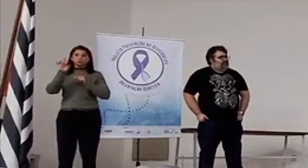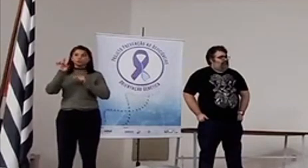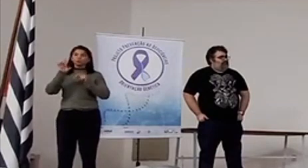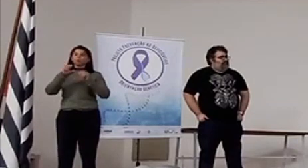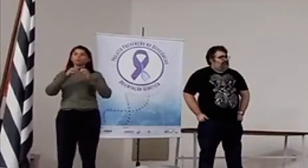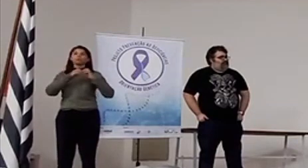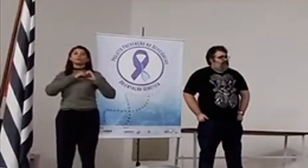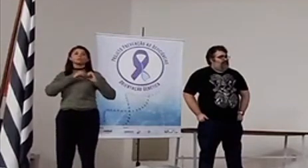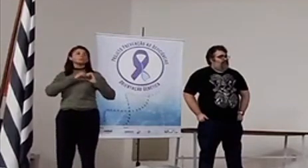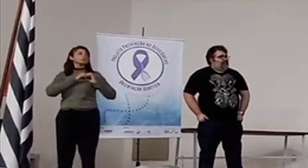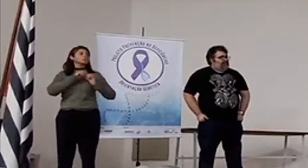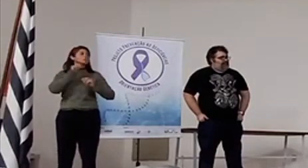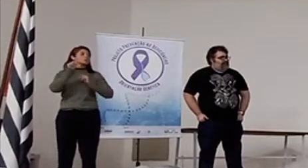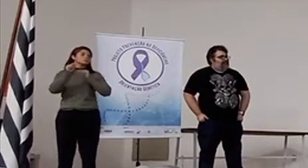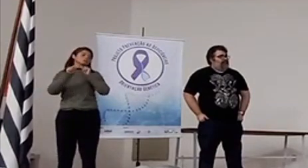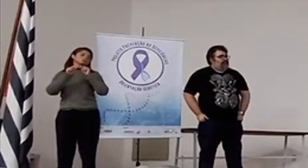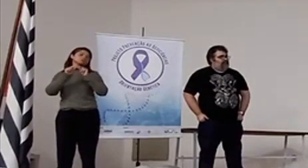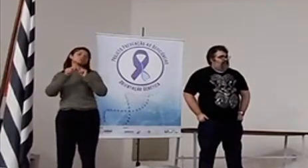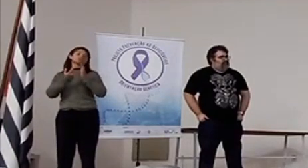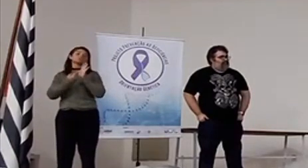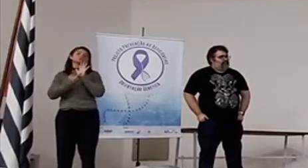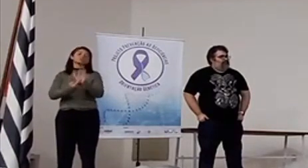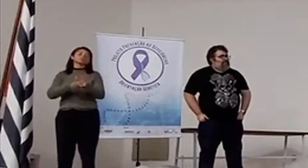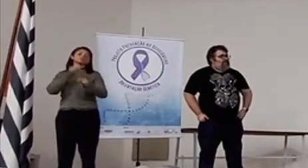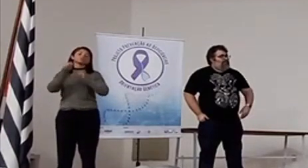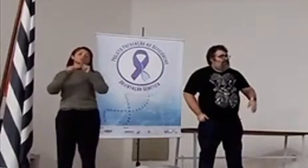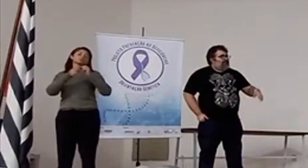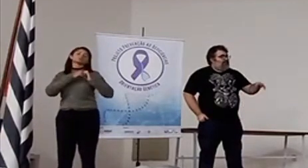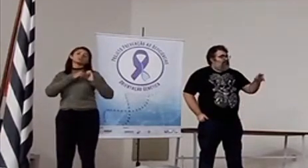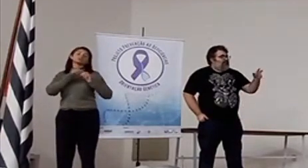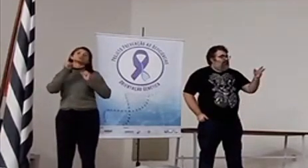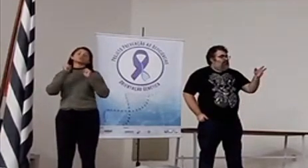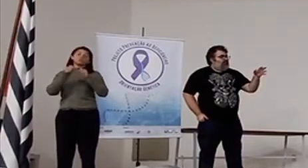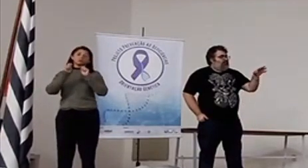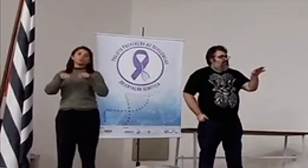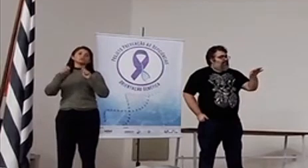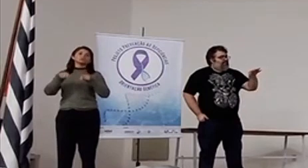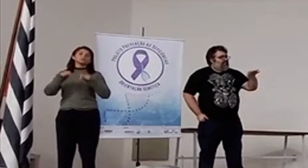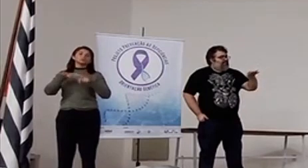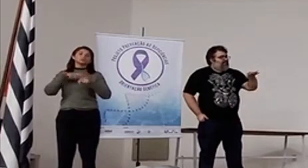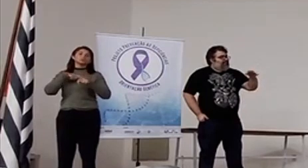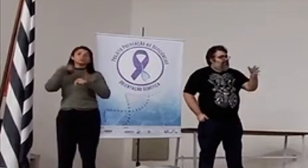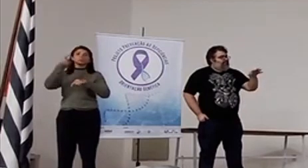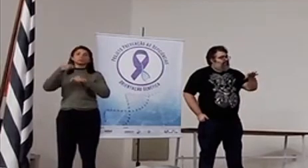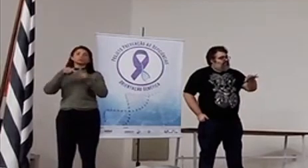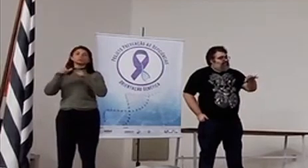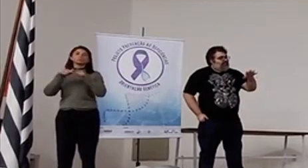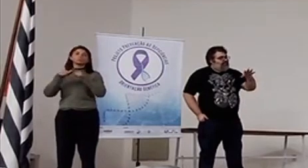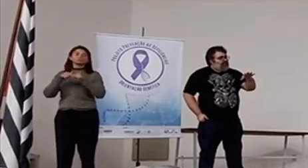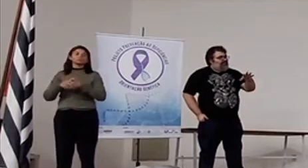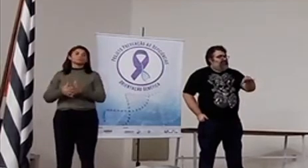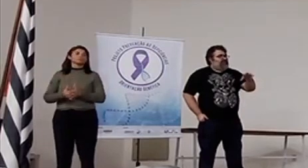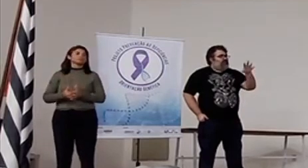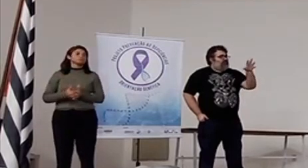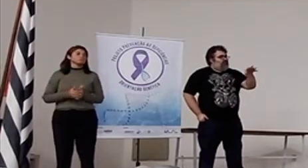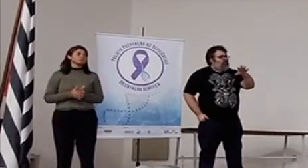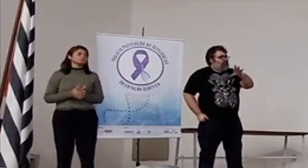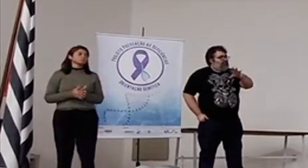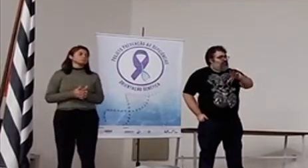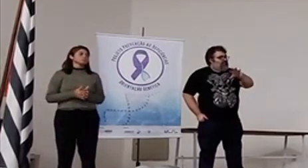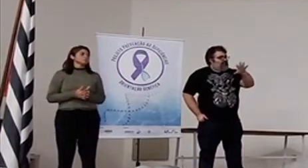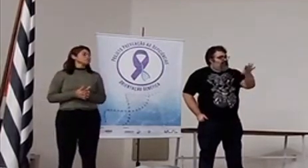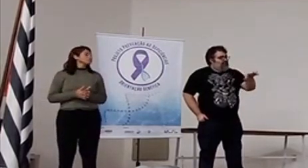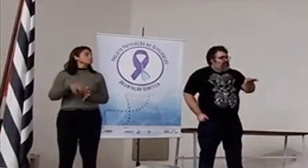vai referenciar para pai. Mas às vezes pode ter outro serviço na rede que atendam. Na quinta e sexta, eu posso dizer que se houver